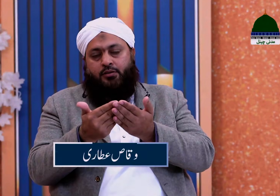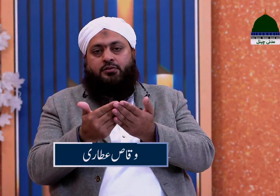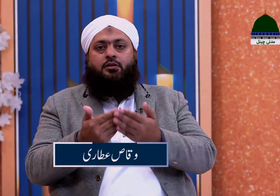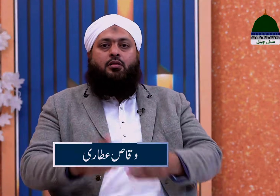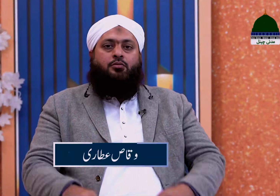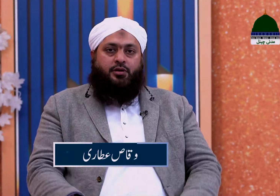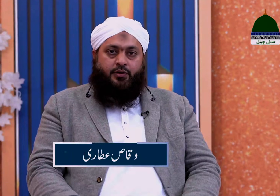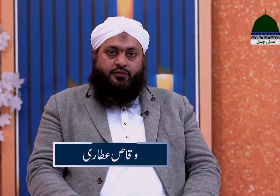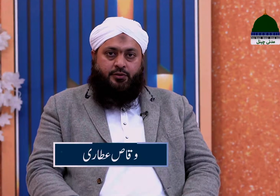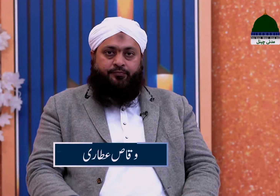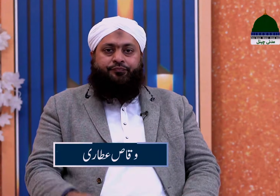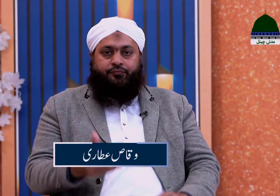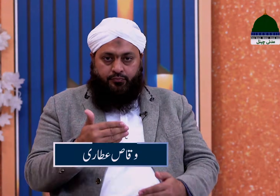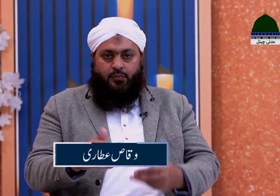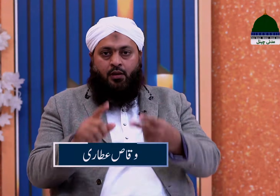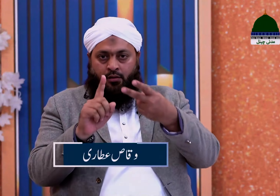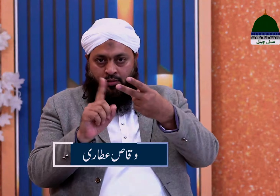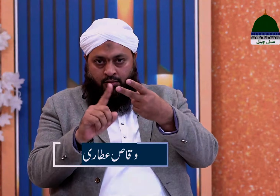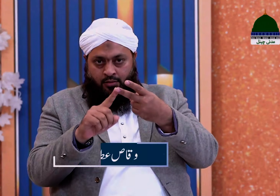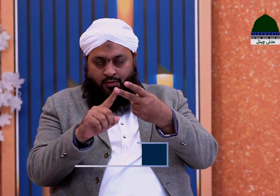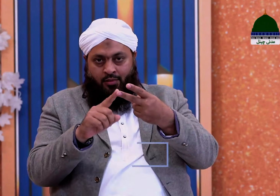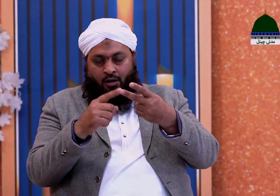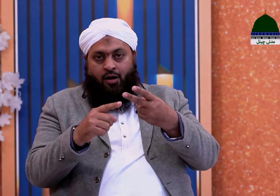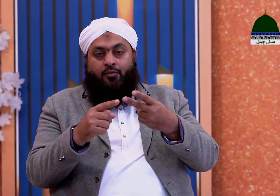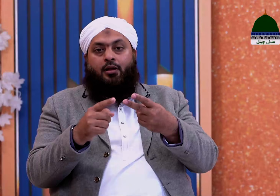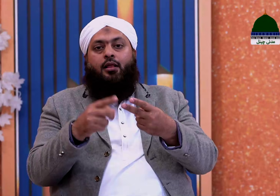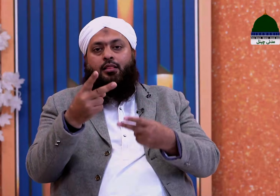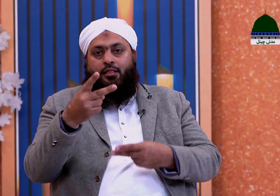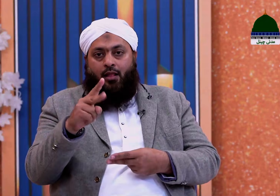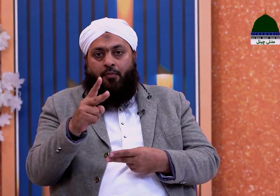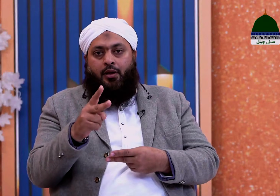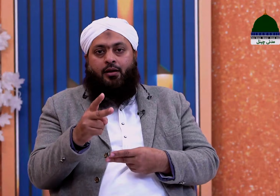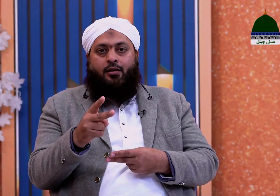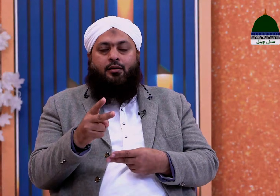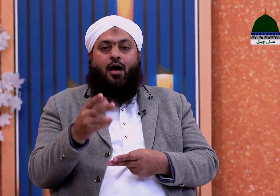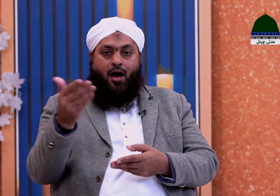بجاہ نبی الامین صلی اللہ علیہ وسلم۔ آئیے بڑھتے ہیں اپنے اگلے سیگمنٹ کی